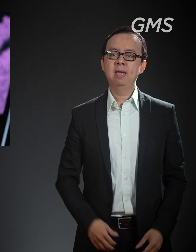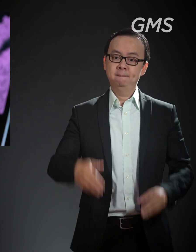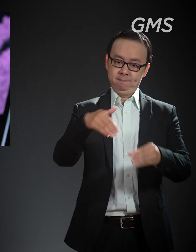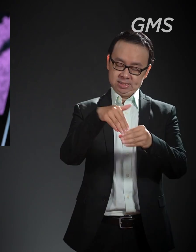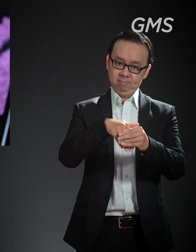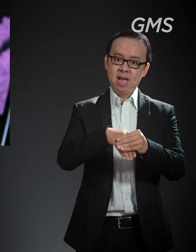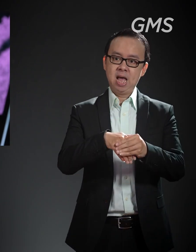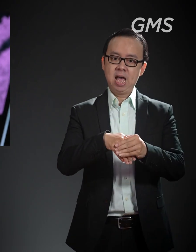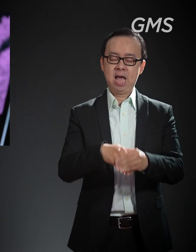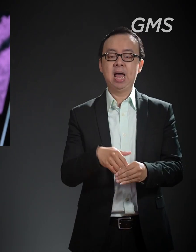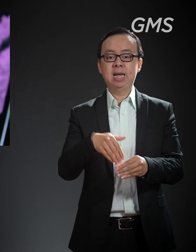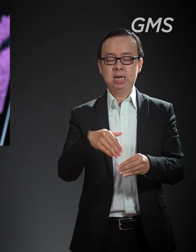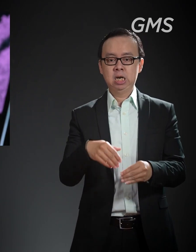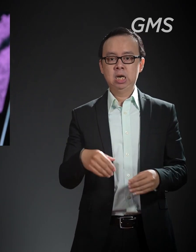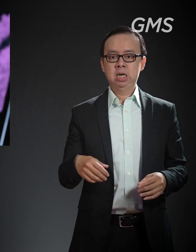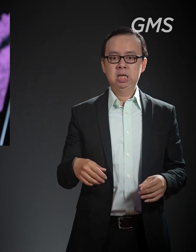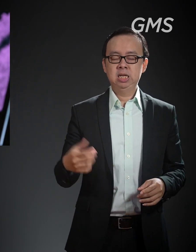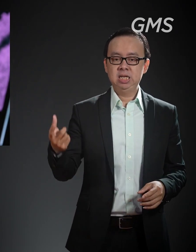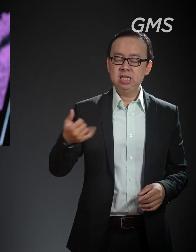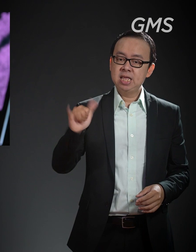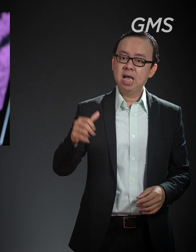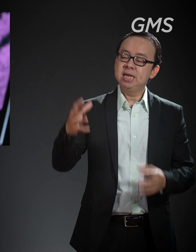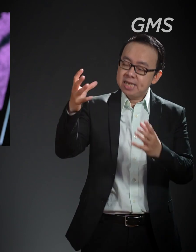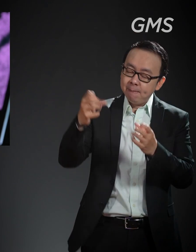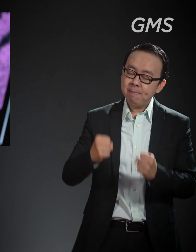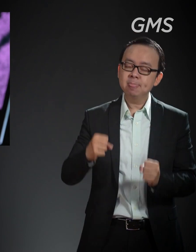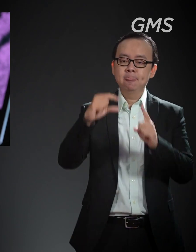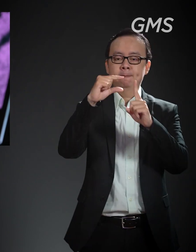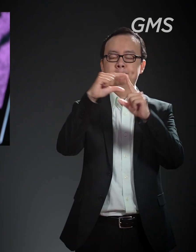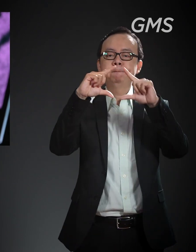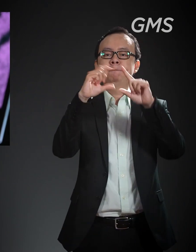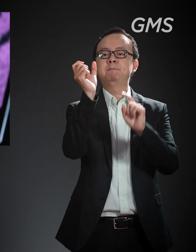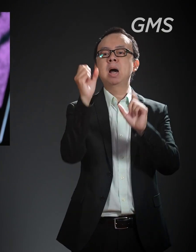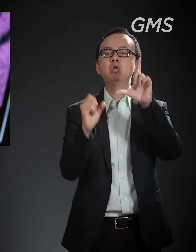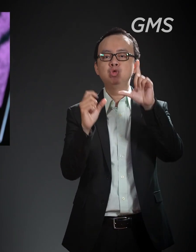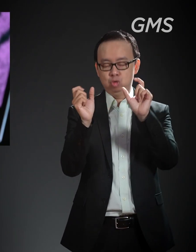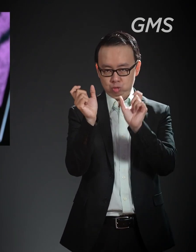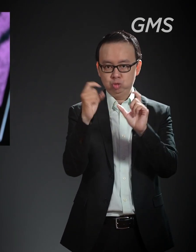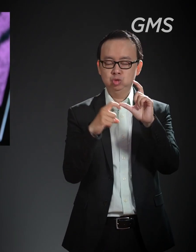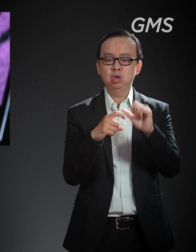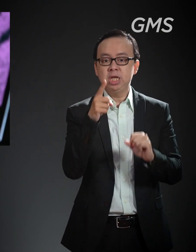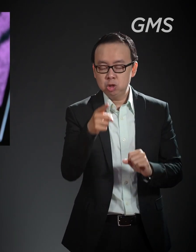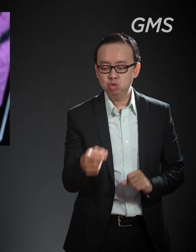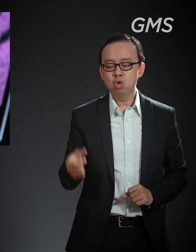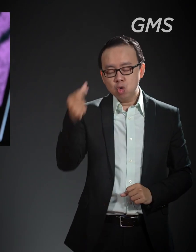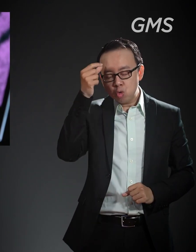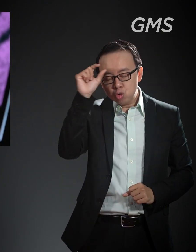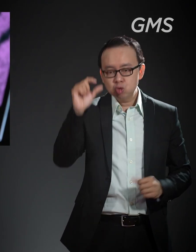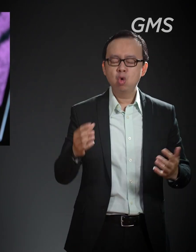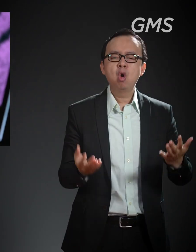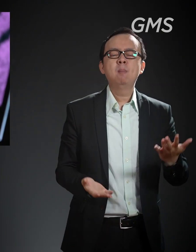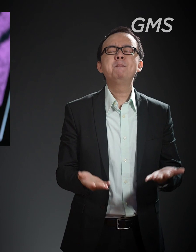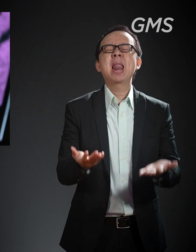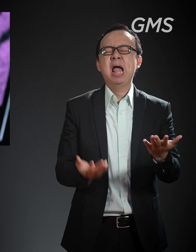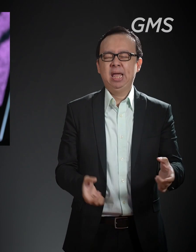kawan-kawannya, termasuk dari jemaat-jemaat di Makedonia, adalah untuk pelayanan